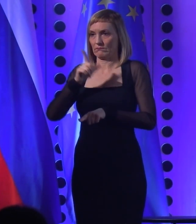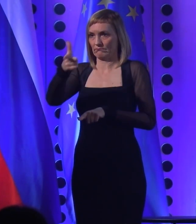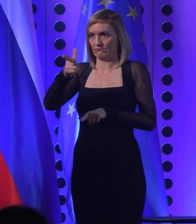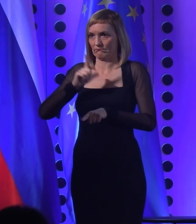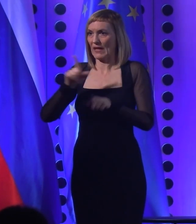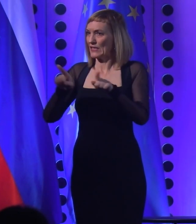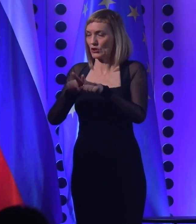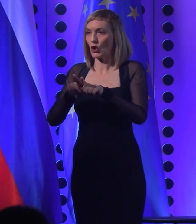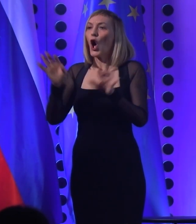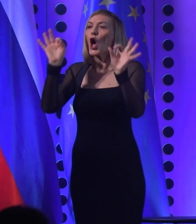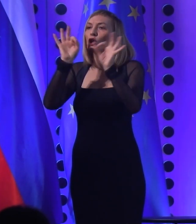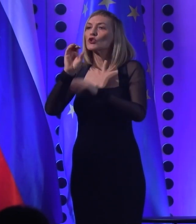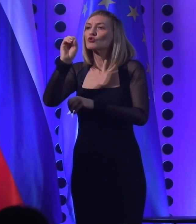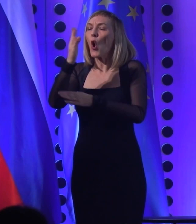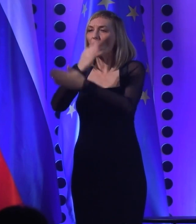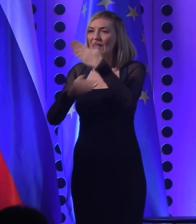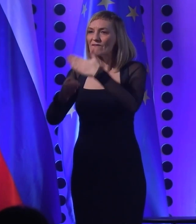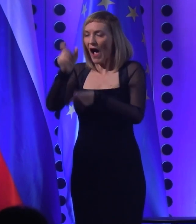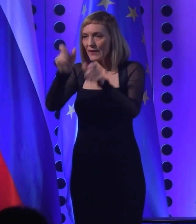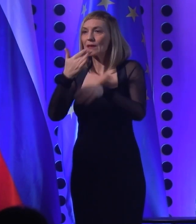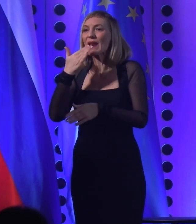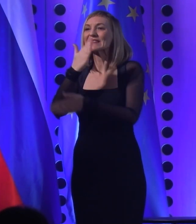o invalidih brez invalidov.